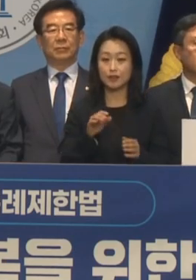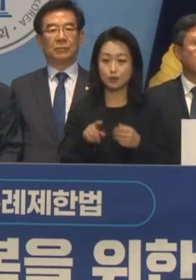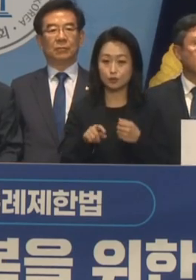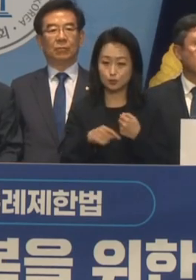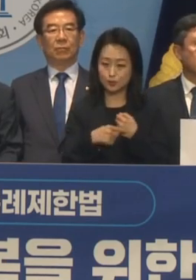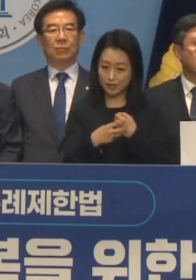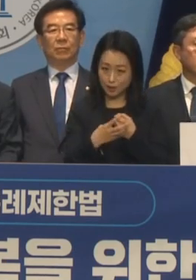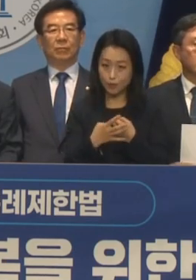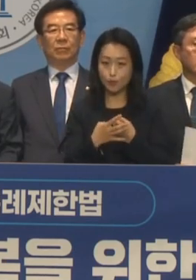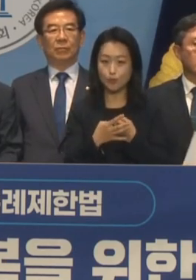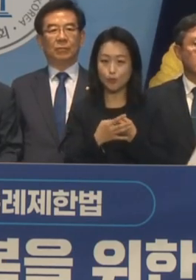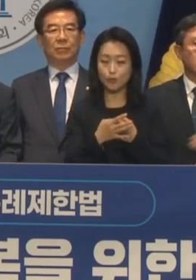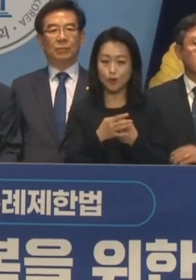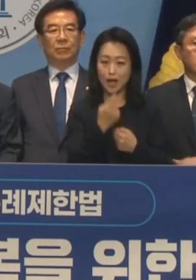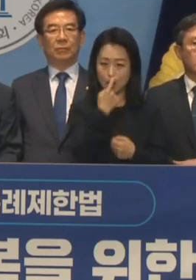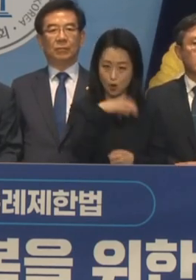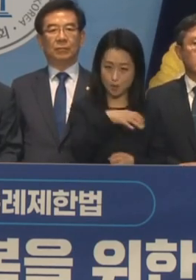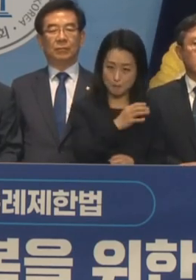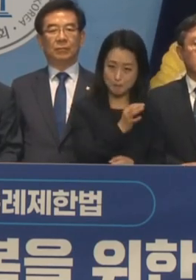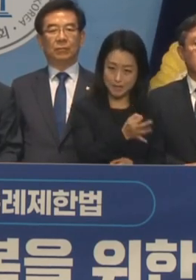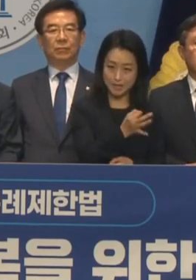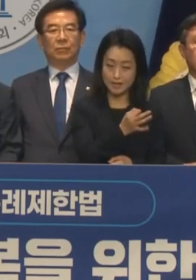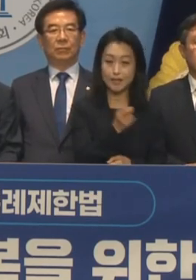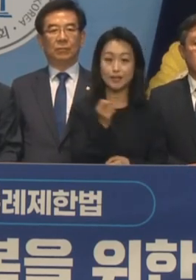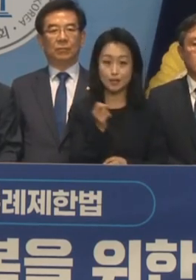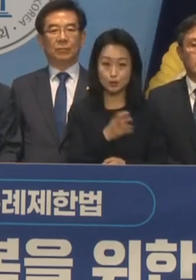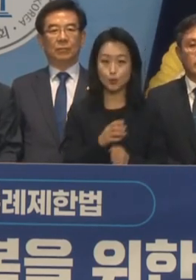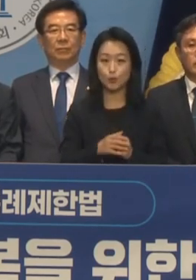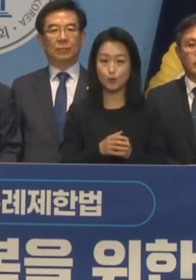예체능 학원비와 착한 임대인에 대한